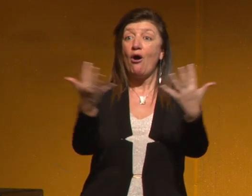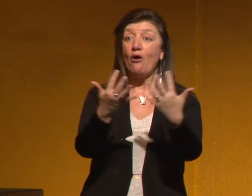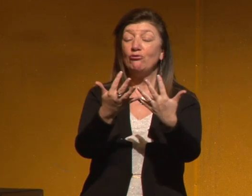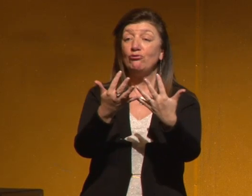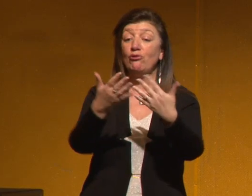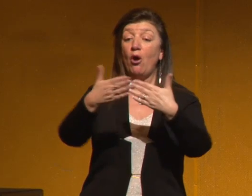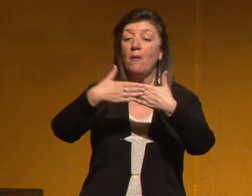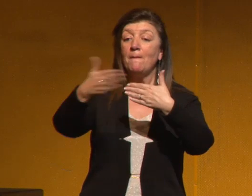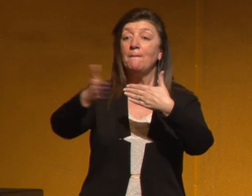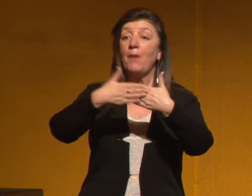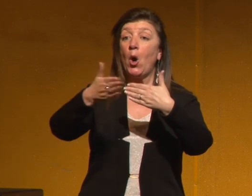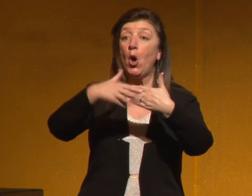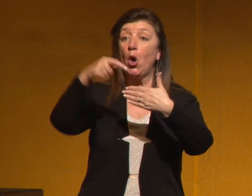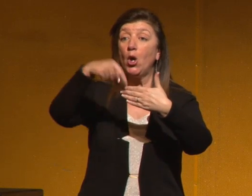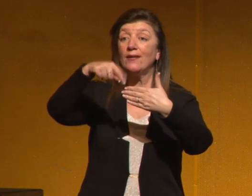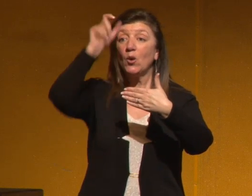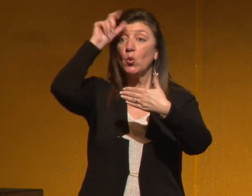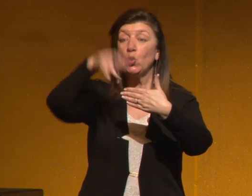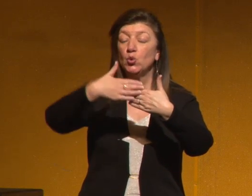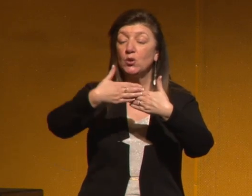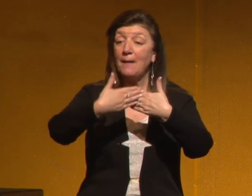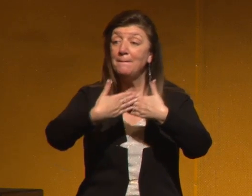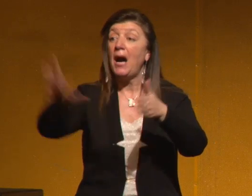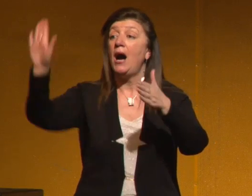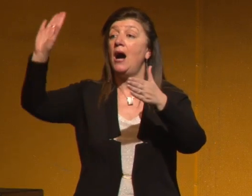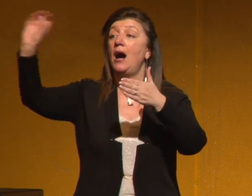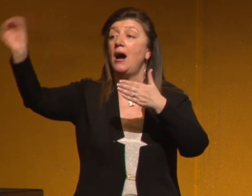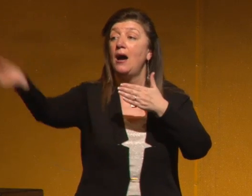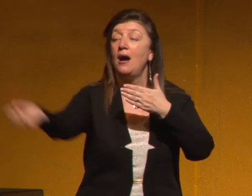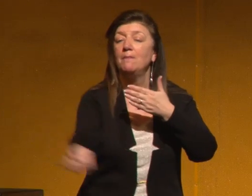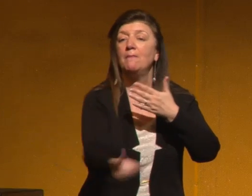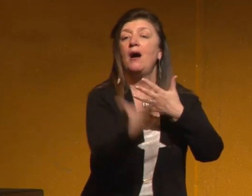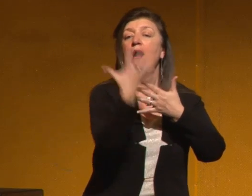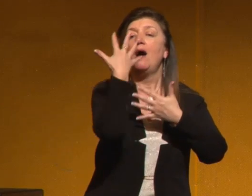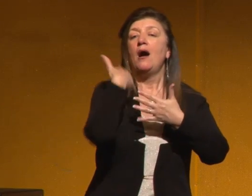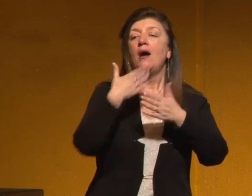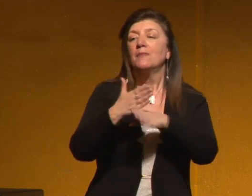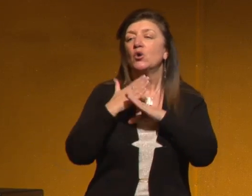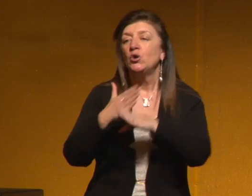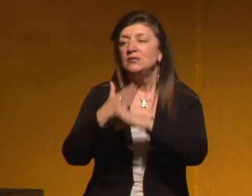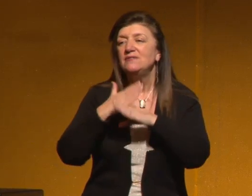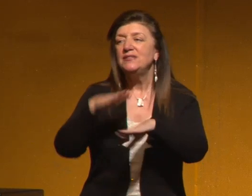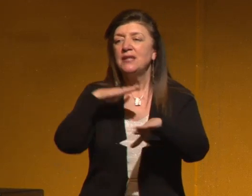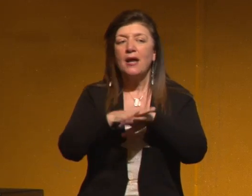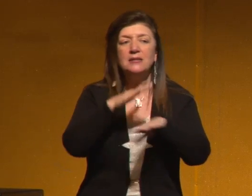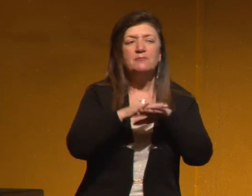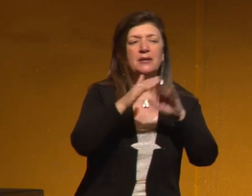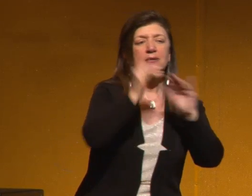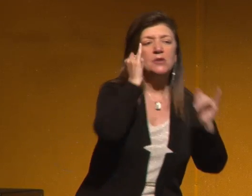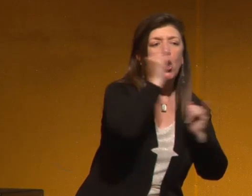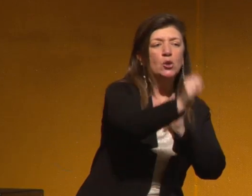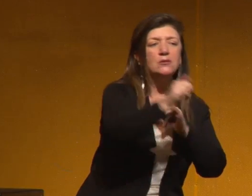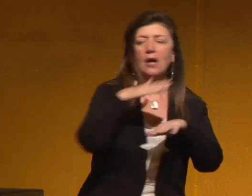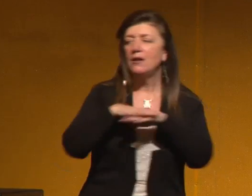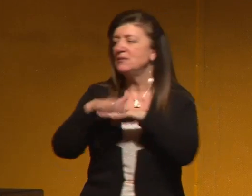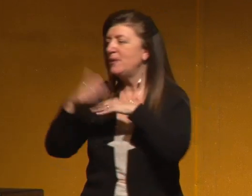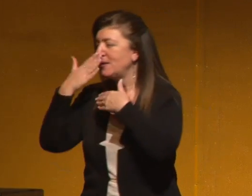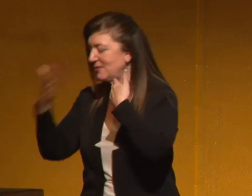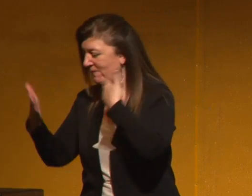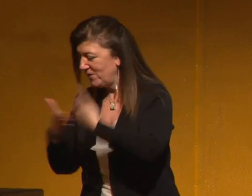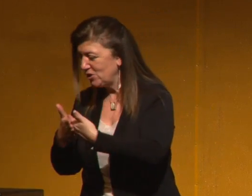con storie e culture diverse con opinioni esperienze lontane e vicine leggere un libro un